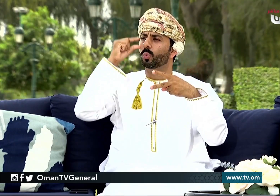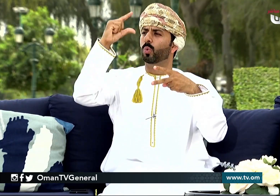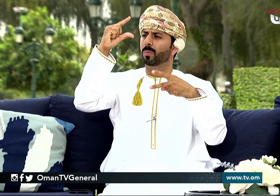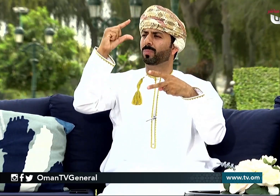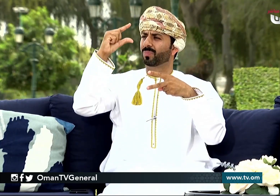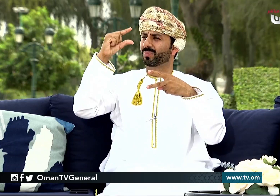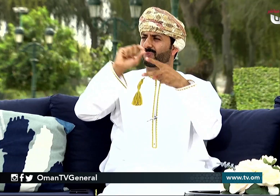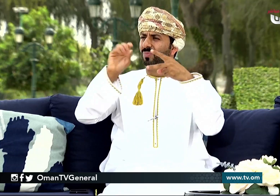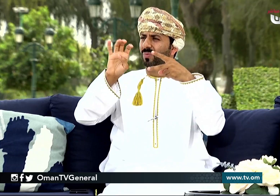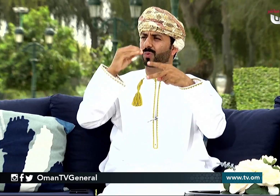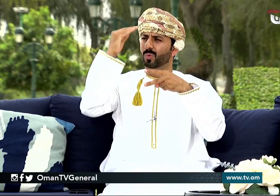بالنسبة لتطبيق رؤية